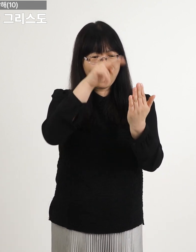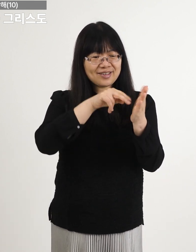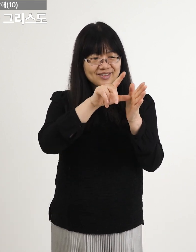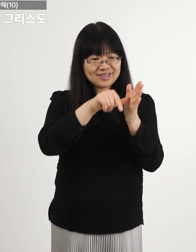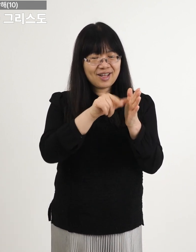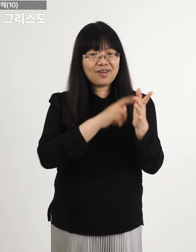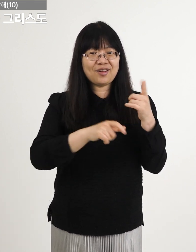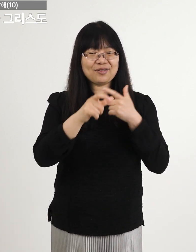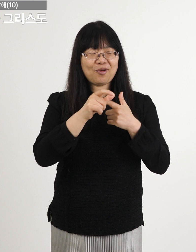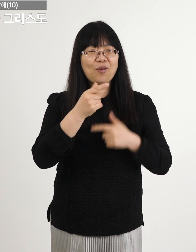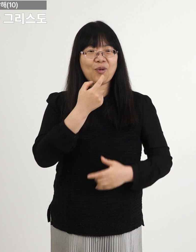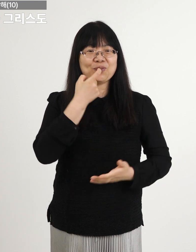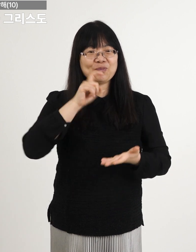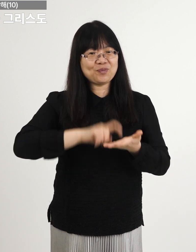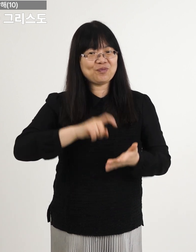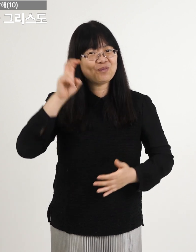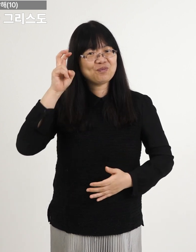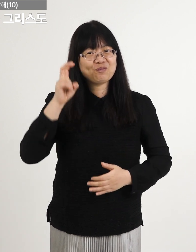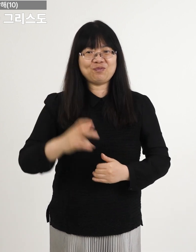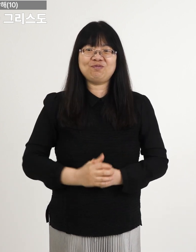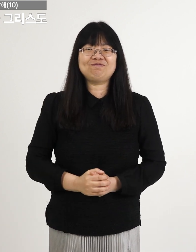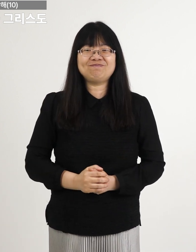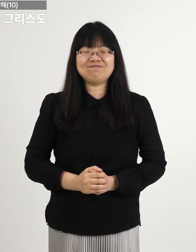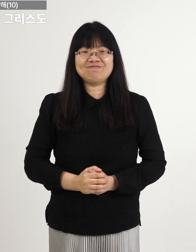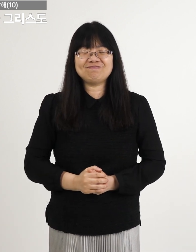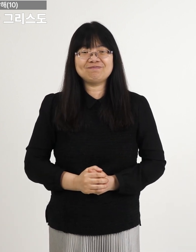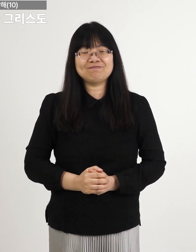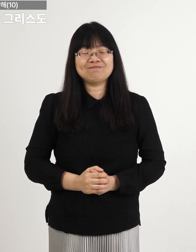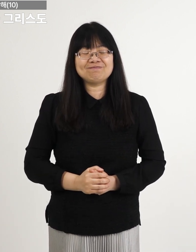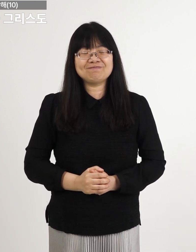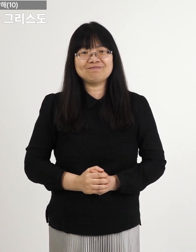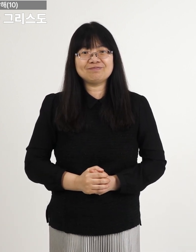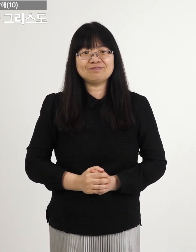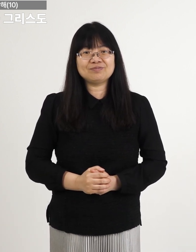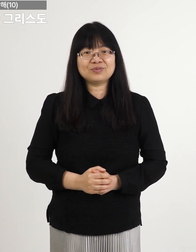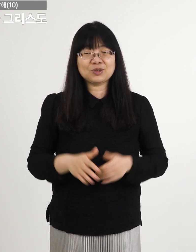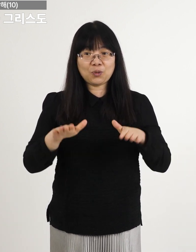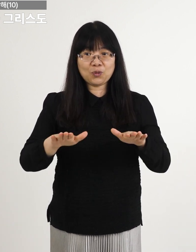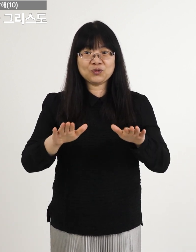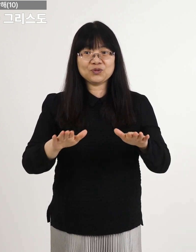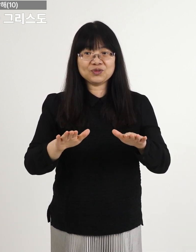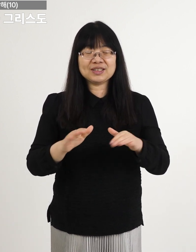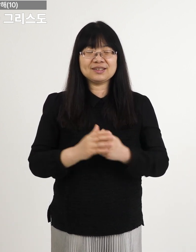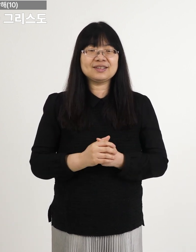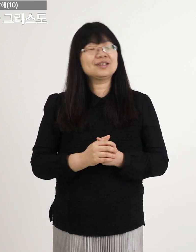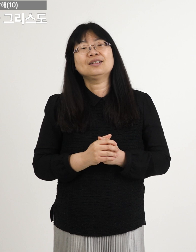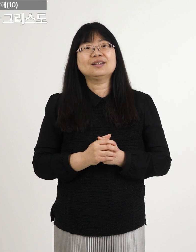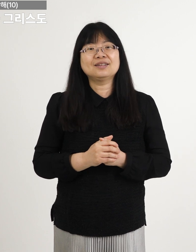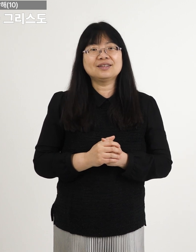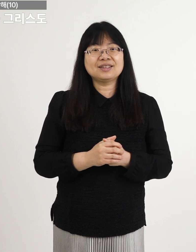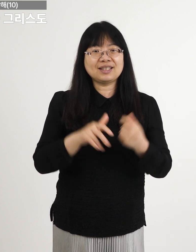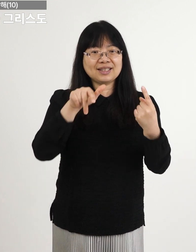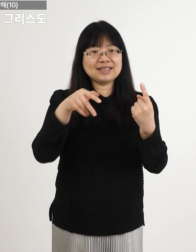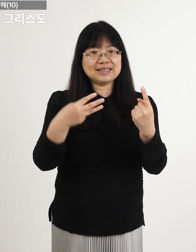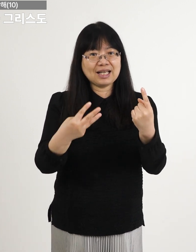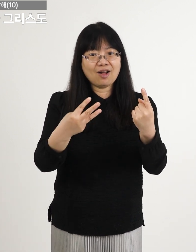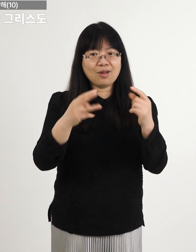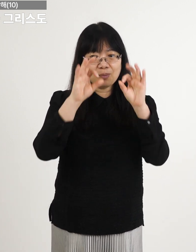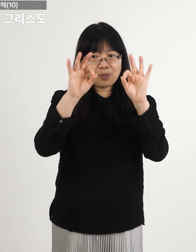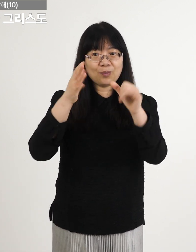훨씬 수월하리라고 믿습니다. 자, 우선 오늘 본문 첫 절인 1절을 좀